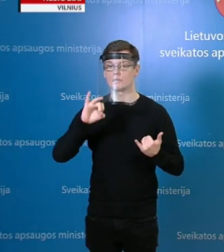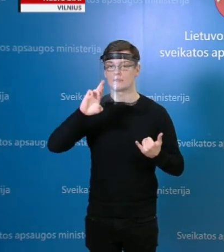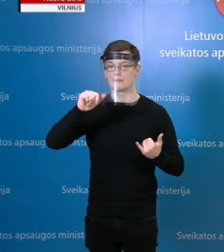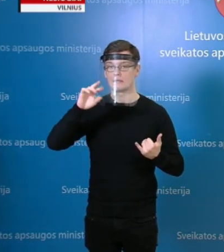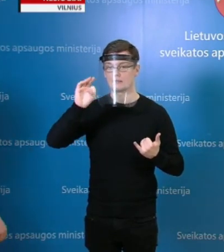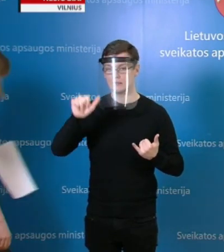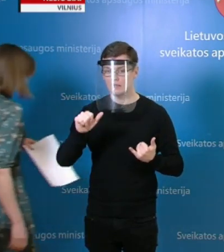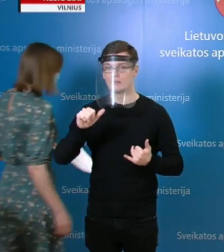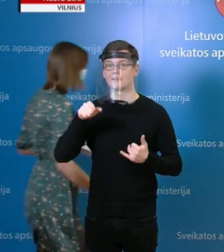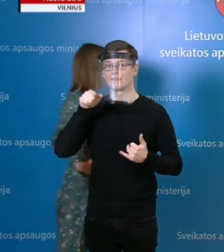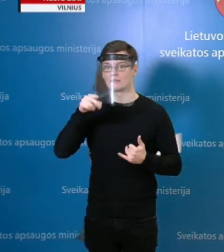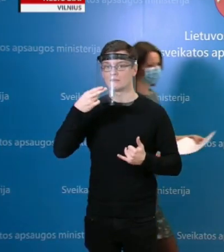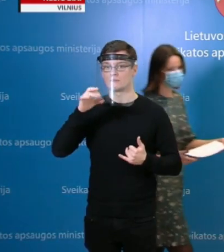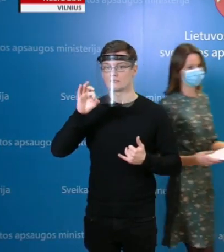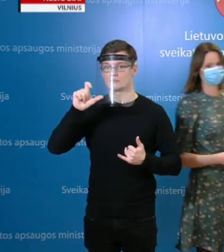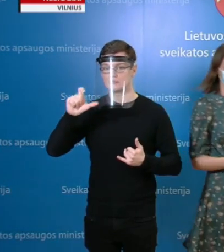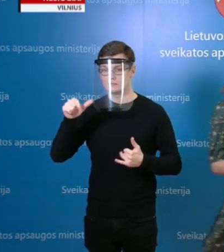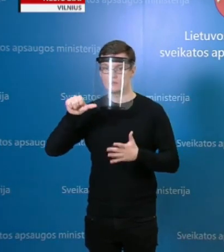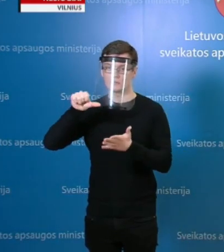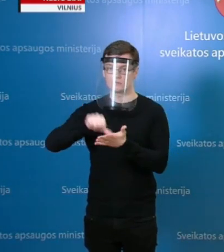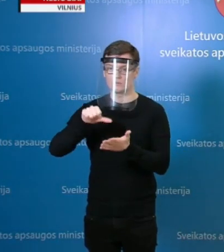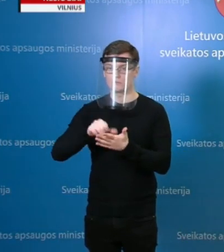Nacionalinio visuomenės sveikatos centro atstovė. Prašom.